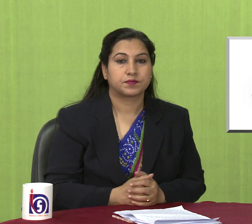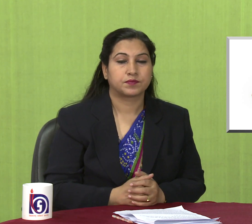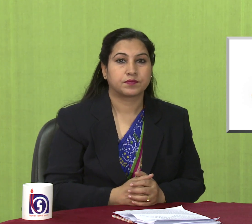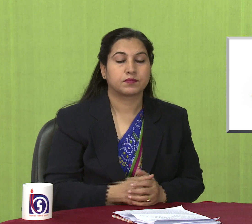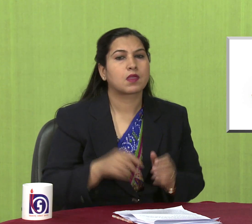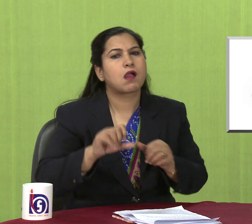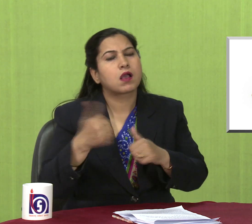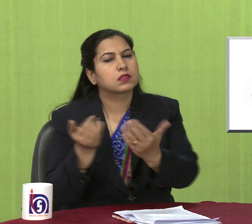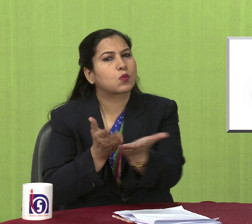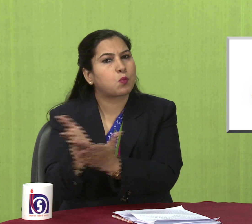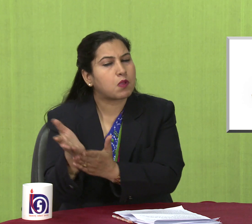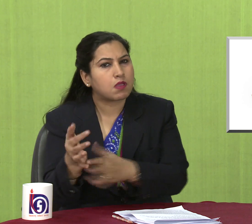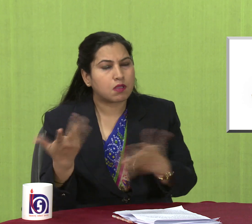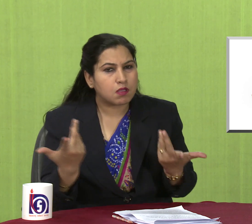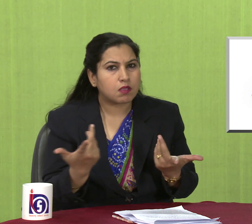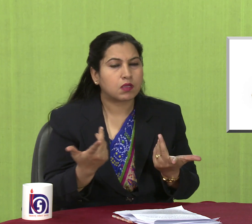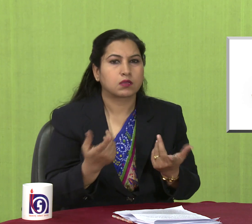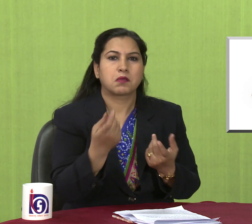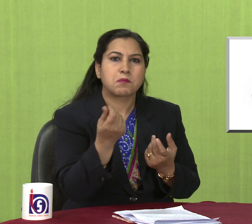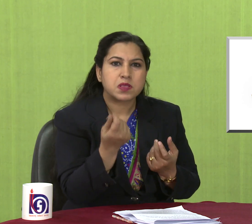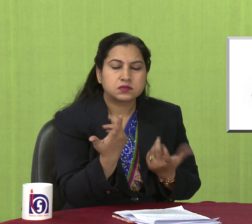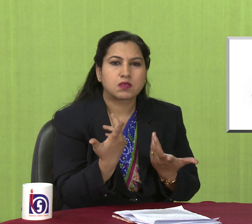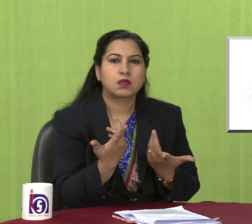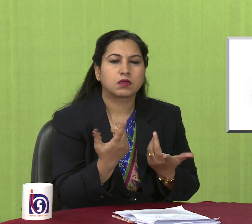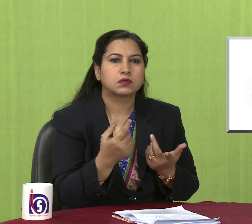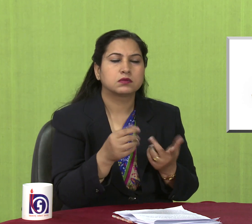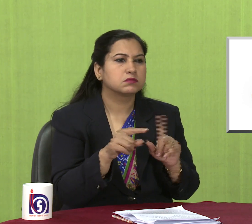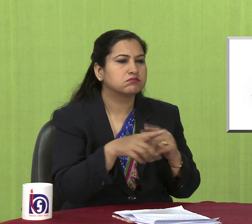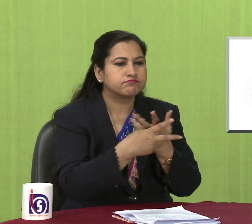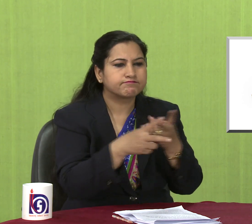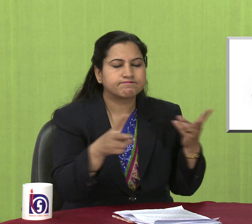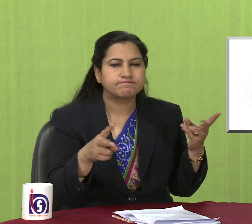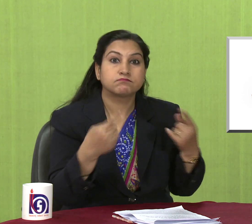अन्य प्रकार की मुद्रा के चलन के बाद भी